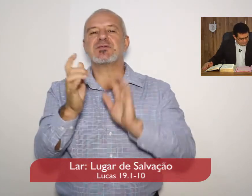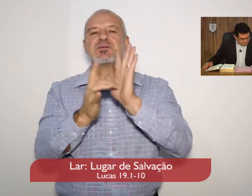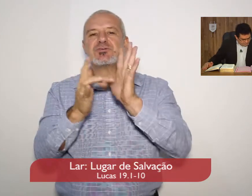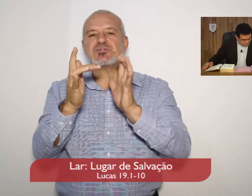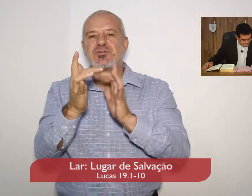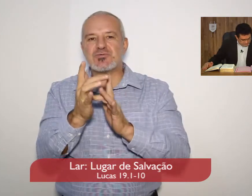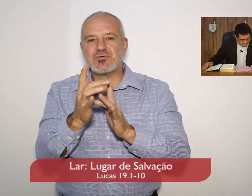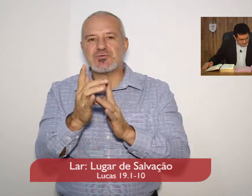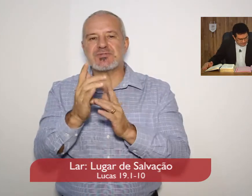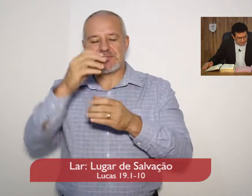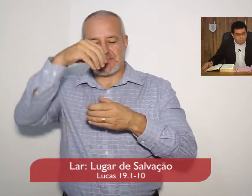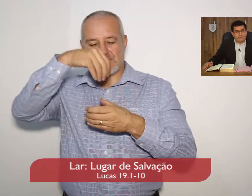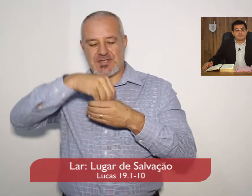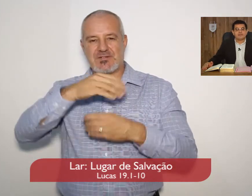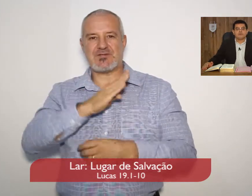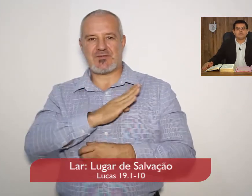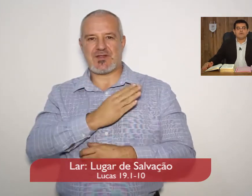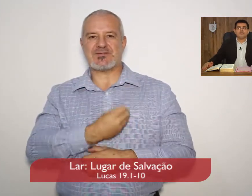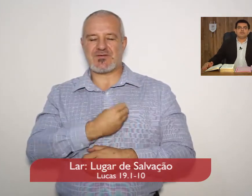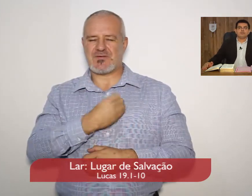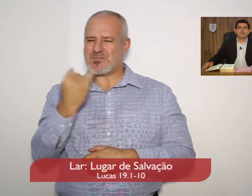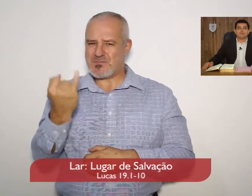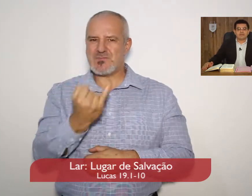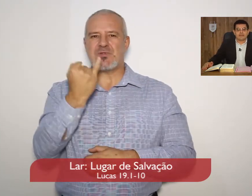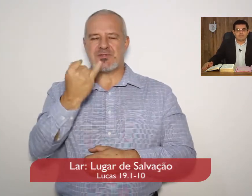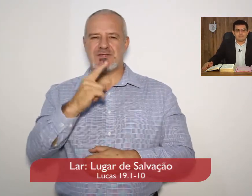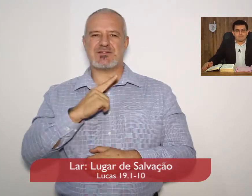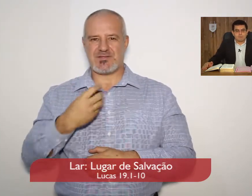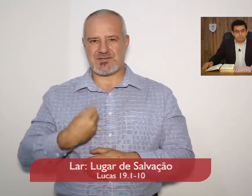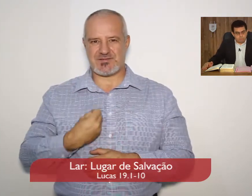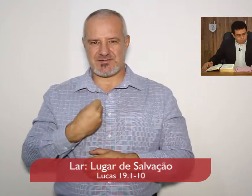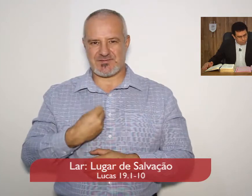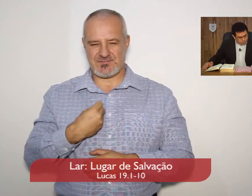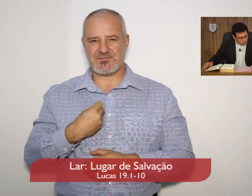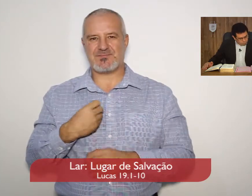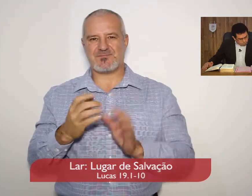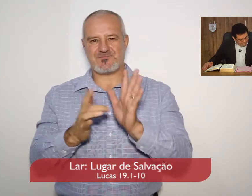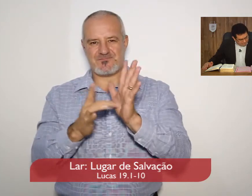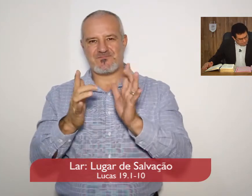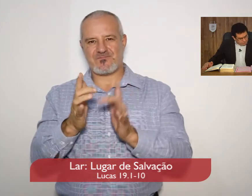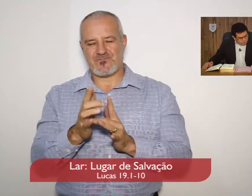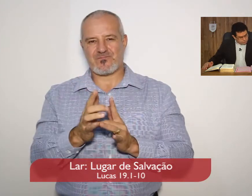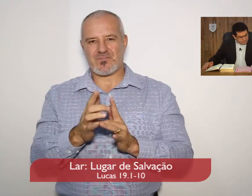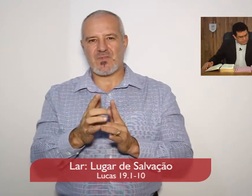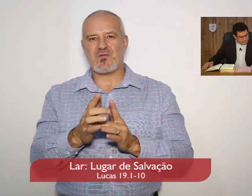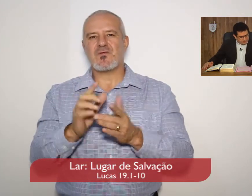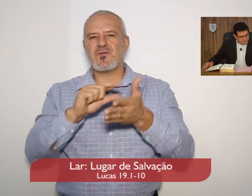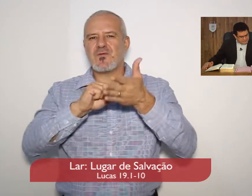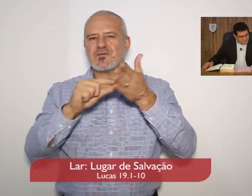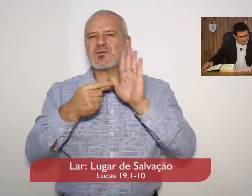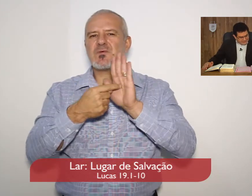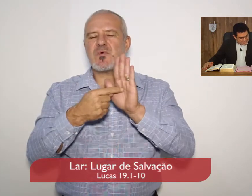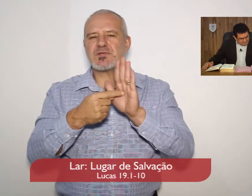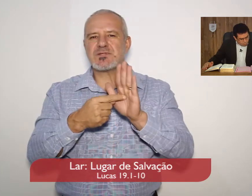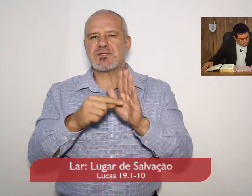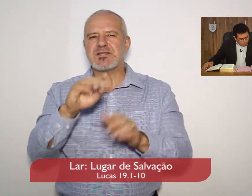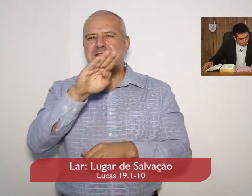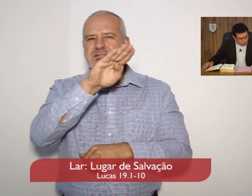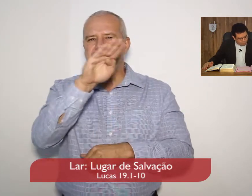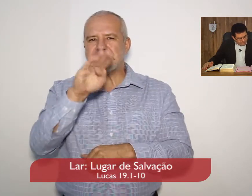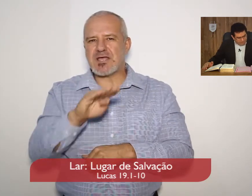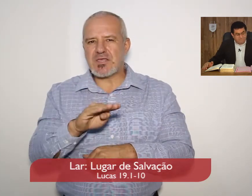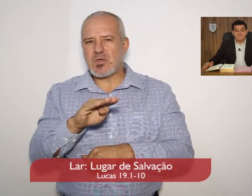em nossas vidas. Lá no versículo de número 3, o ponto A diz o seguinte: